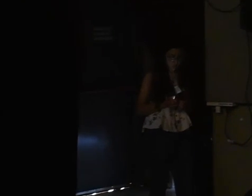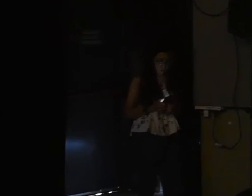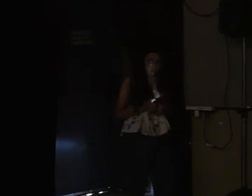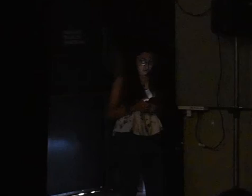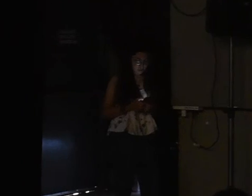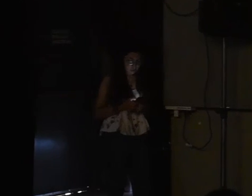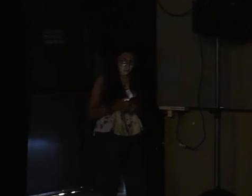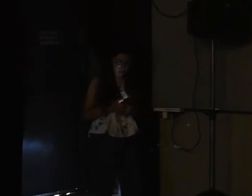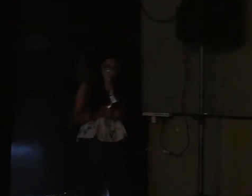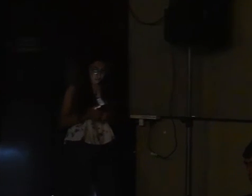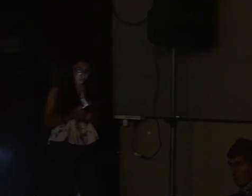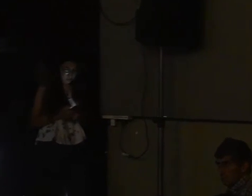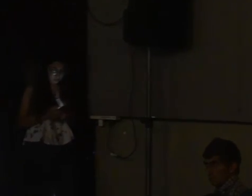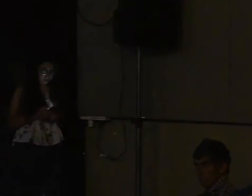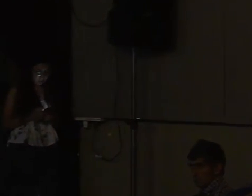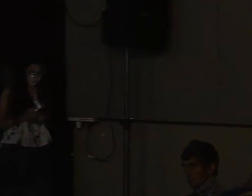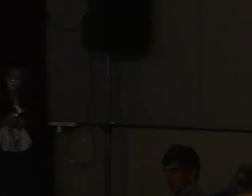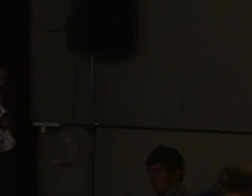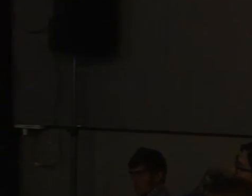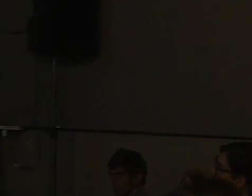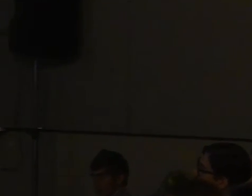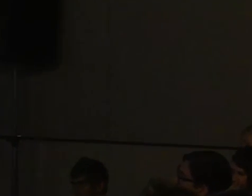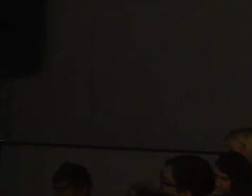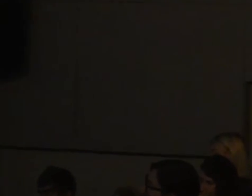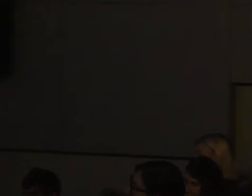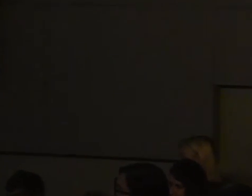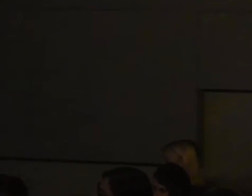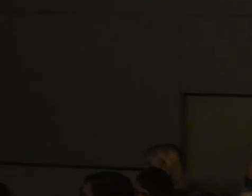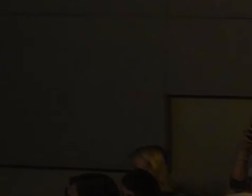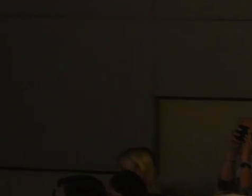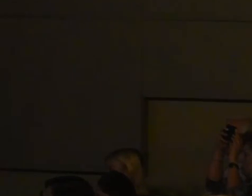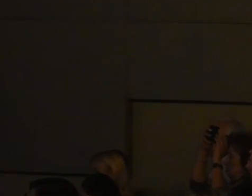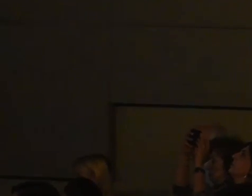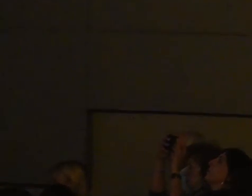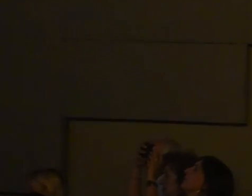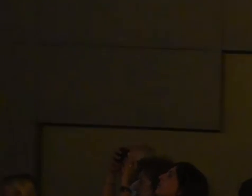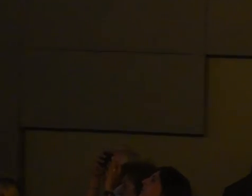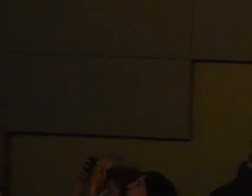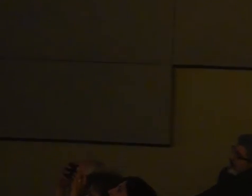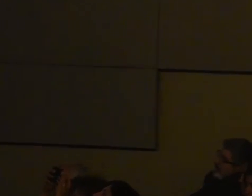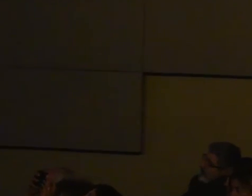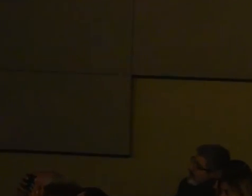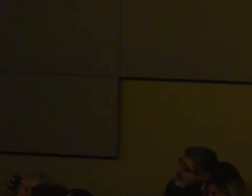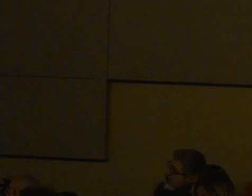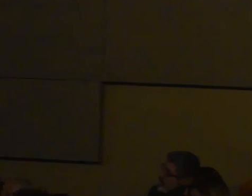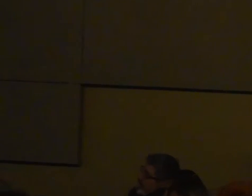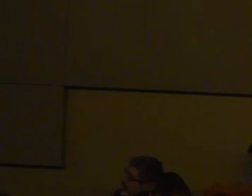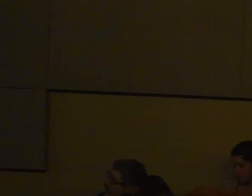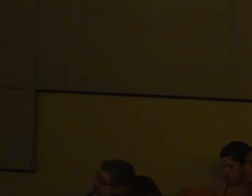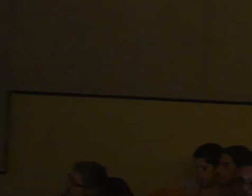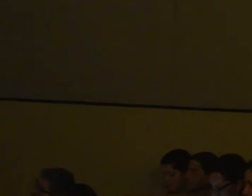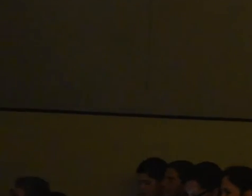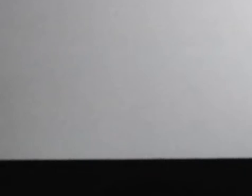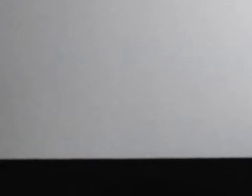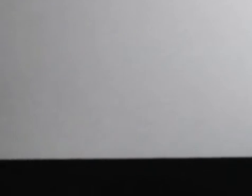sentencia no solo condena a los agresores, sino que también habla de medidas de no repetición. La justicia está